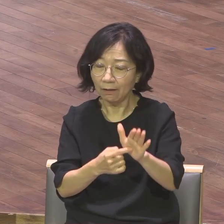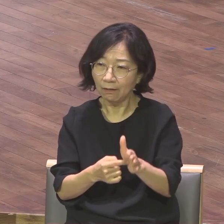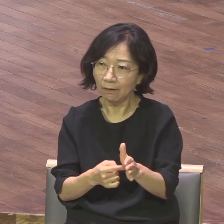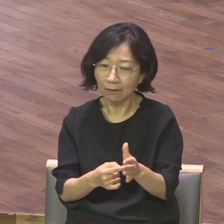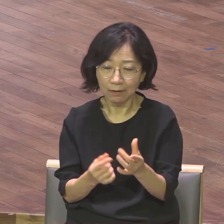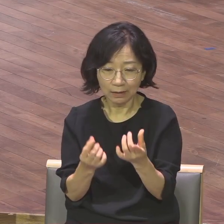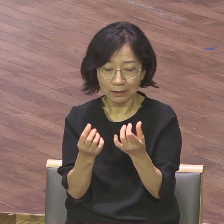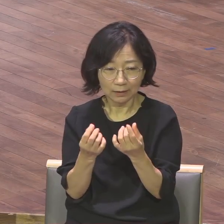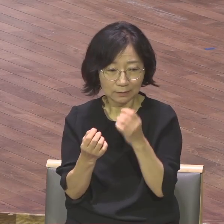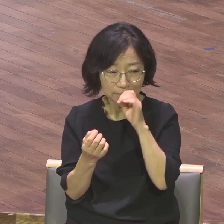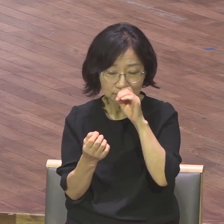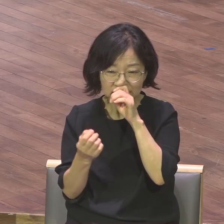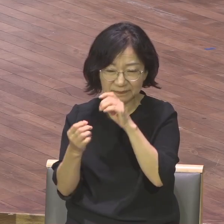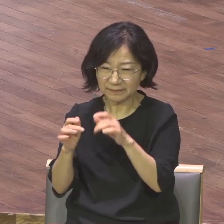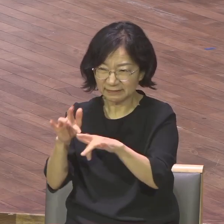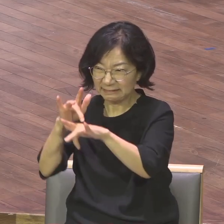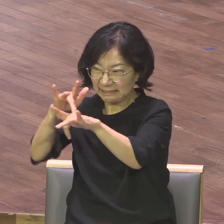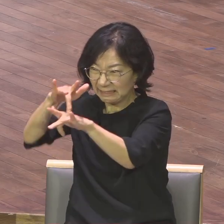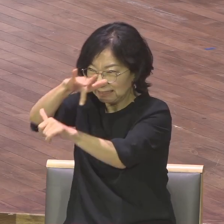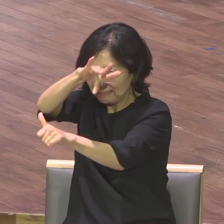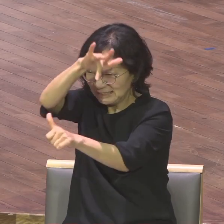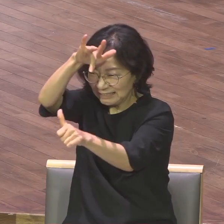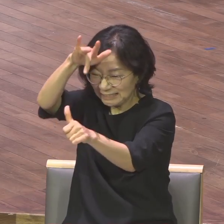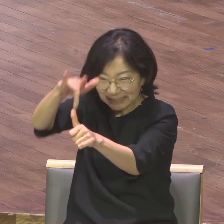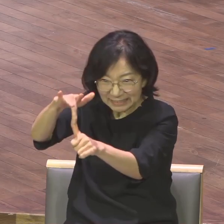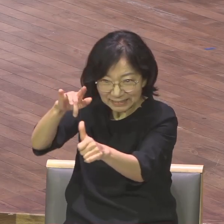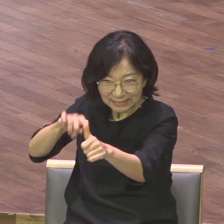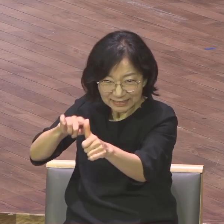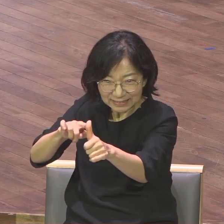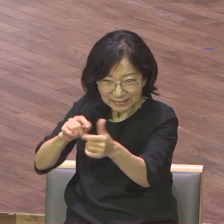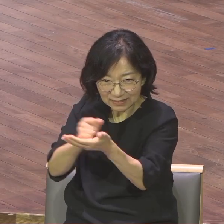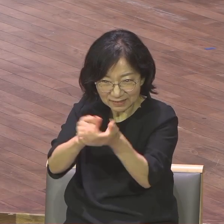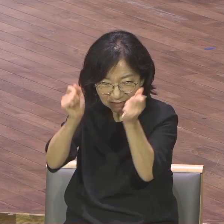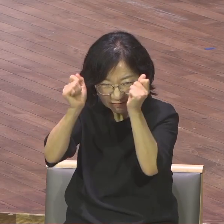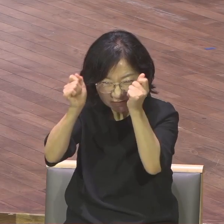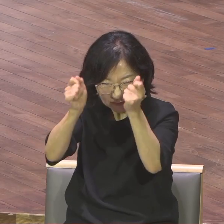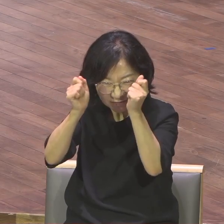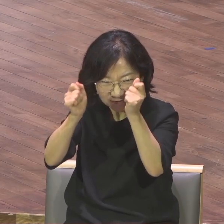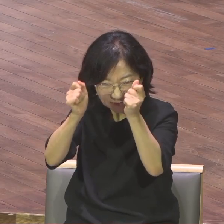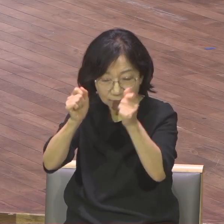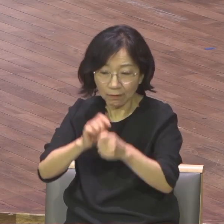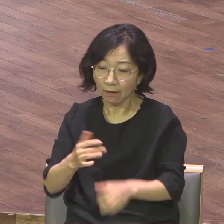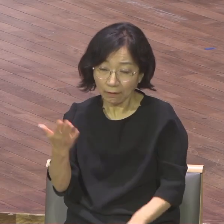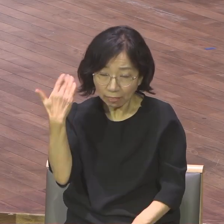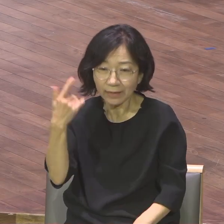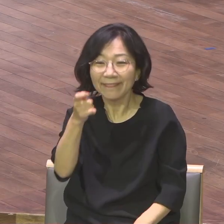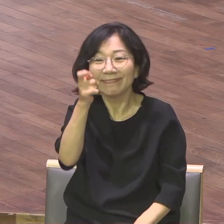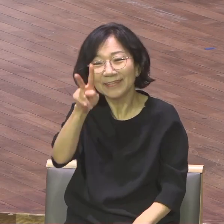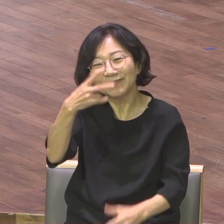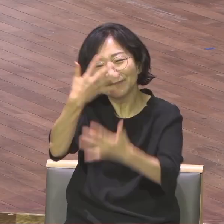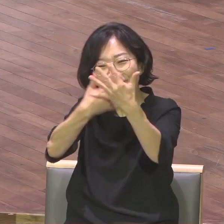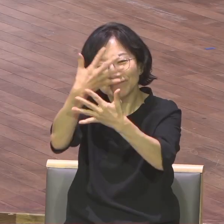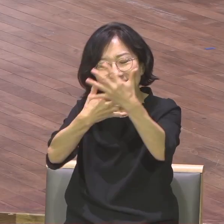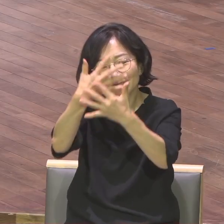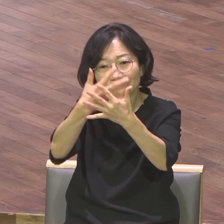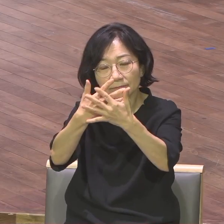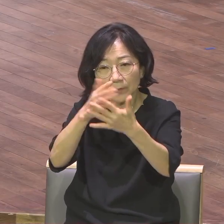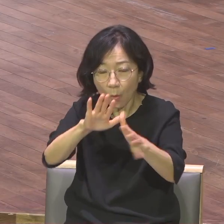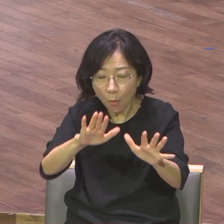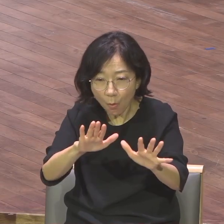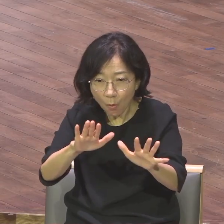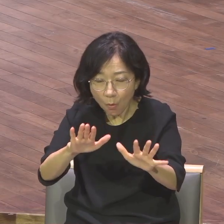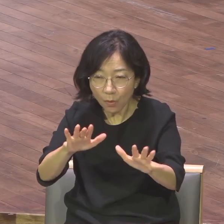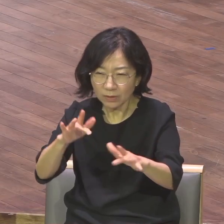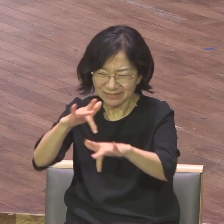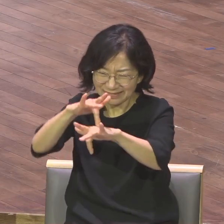방송됐지요. 내림굿 받아가지고 어느 날 연예인이 무속인이 됐어요.